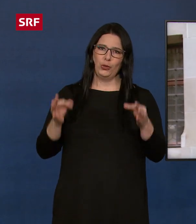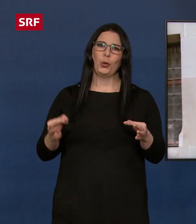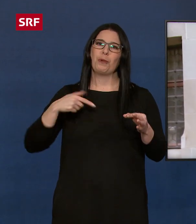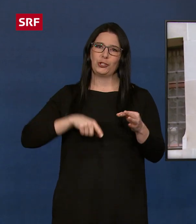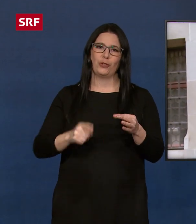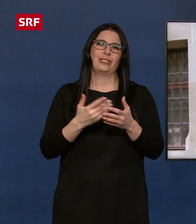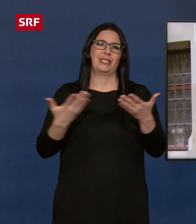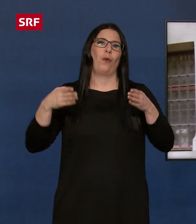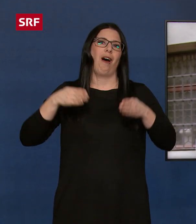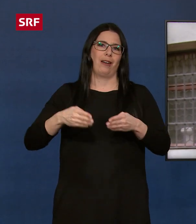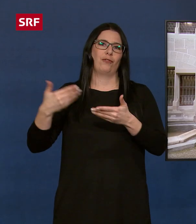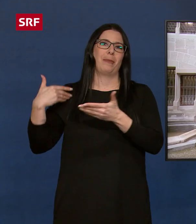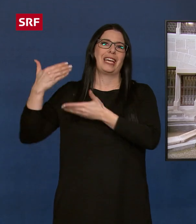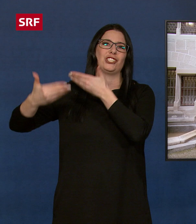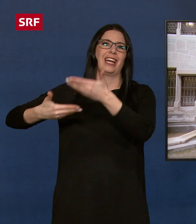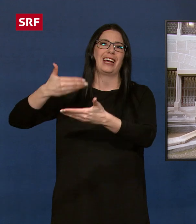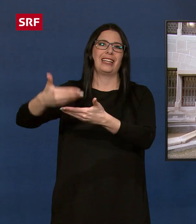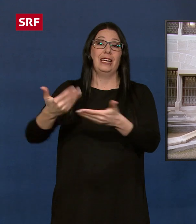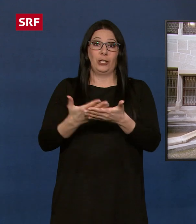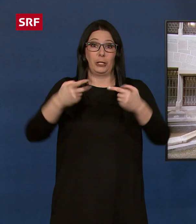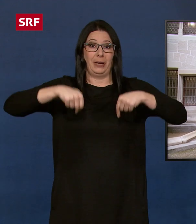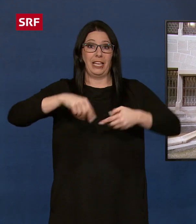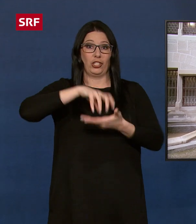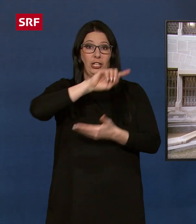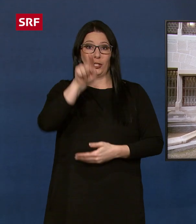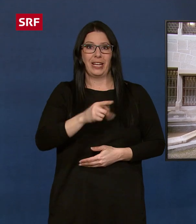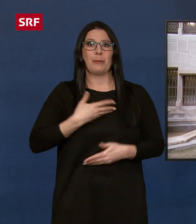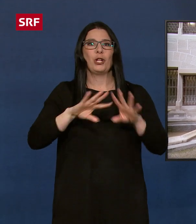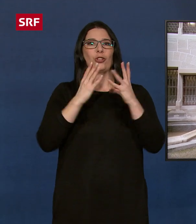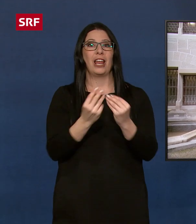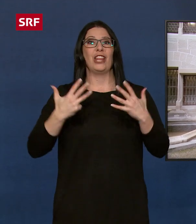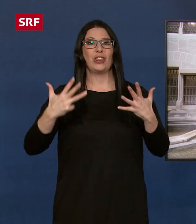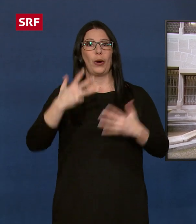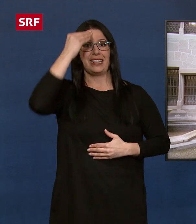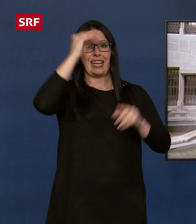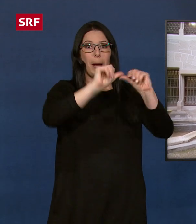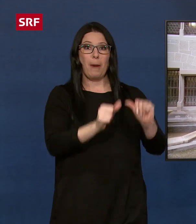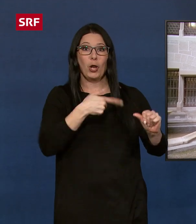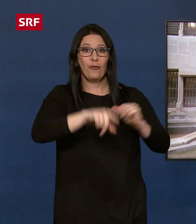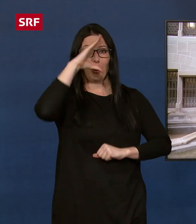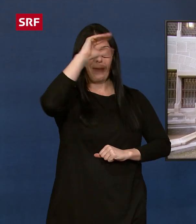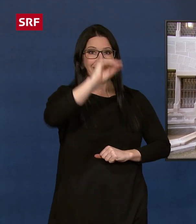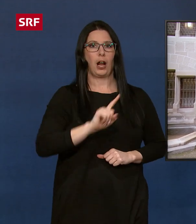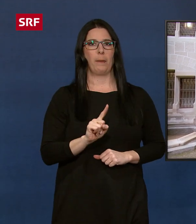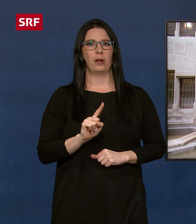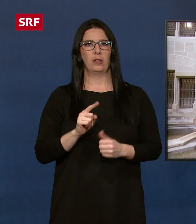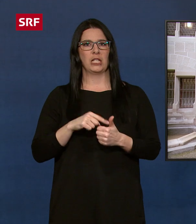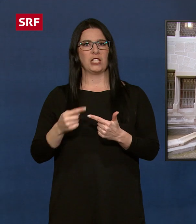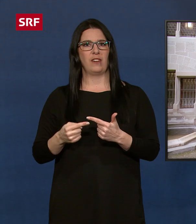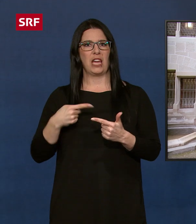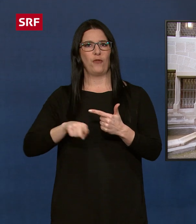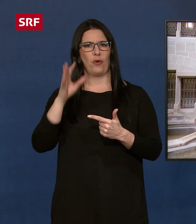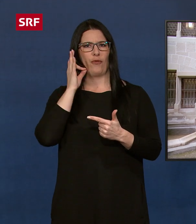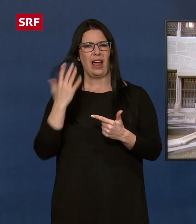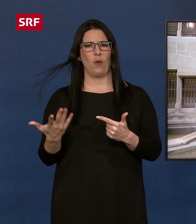für die Art, wie wir Geschichte schreiben. Zum Beispiel in der Stadt Zürich gibt es neun Denkmäler für Männer, aber nur zwei für Frauen.